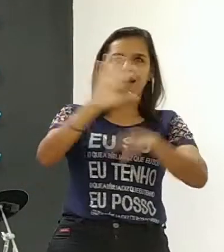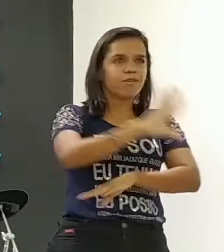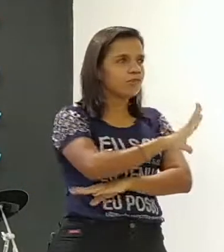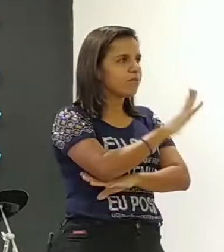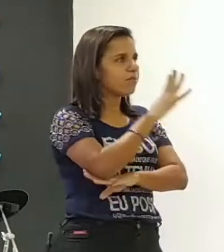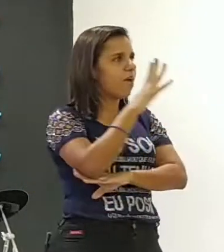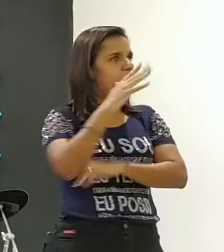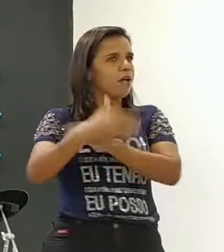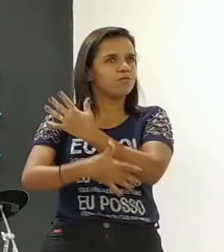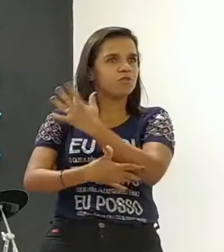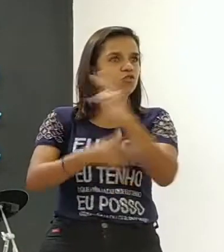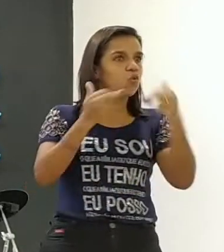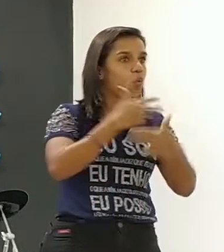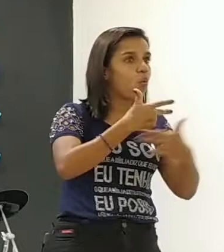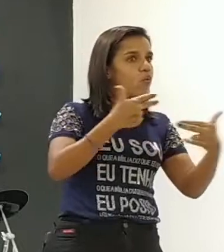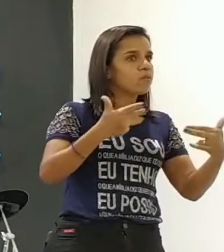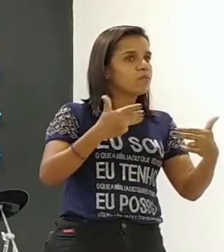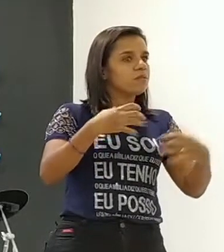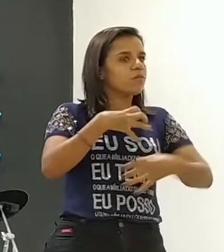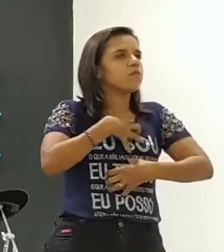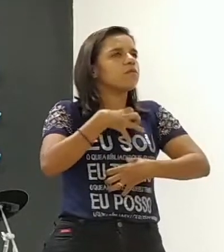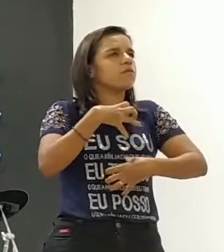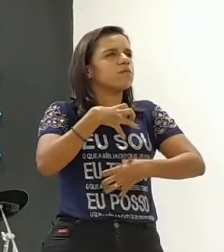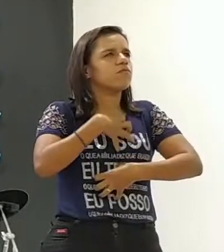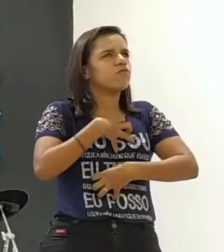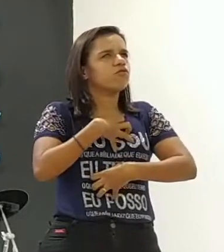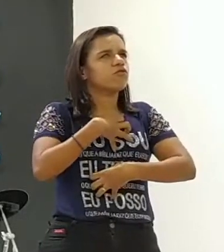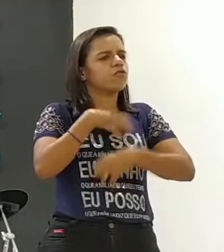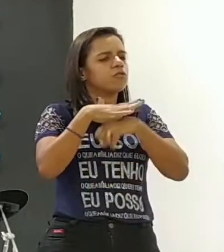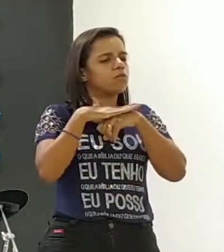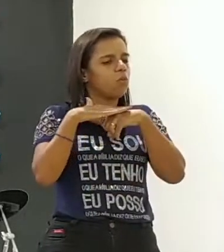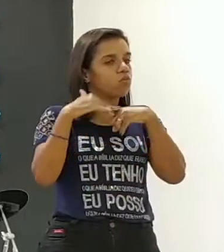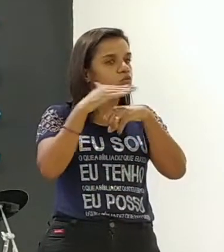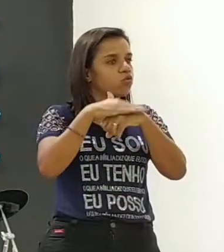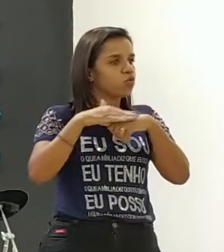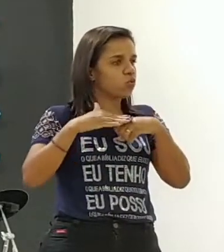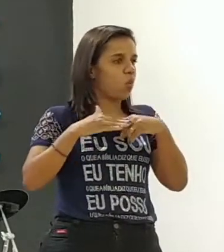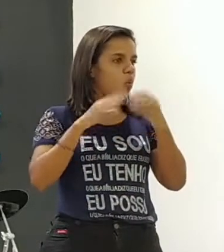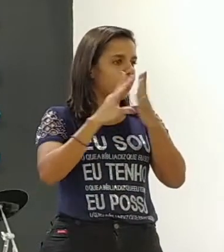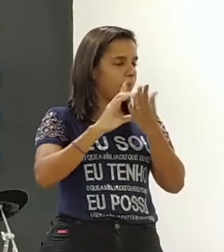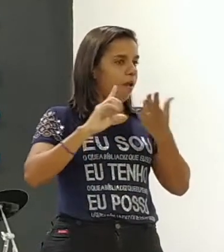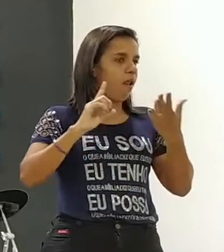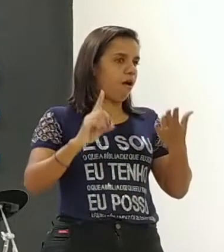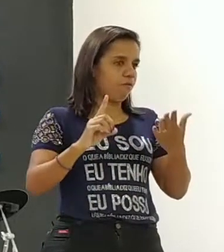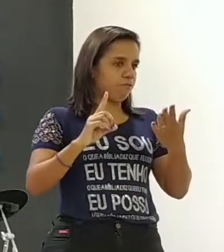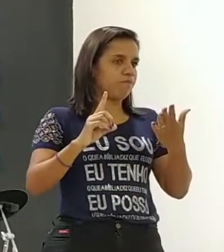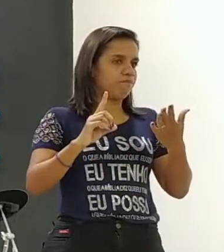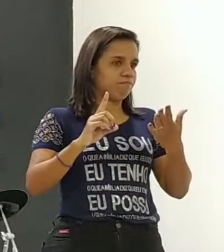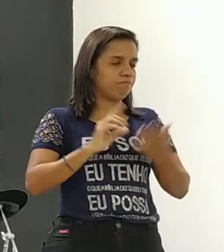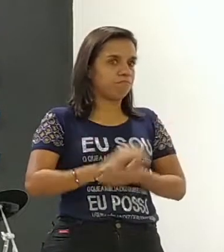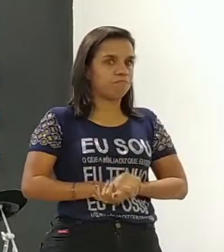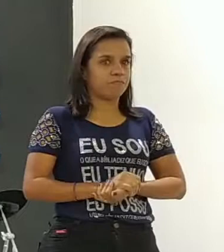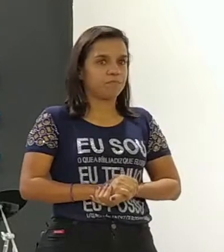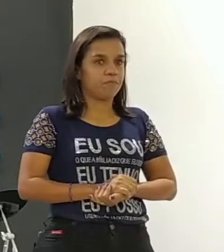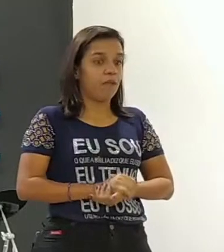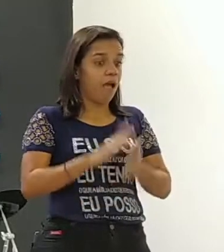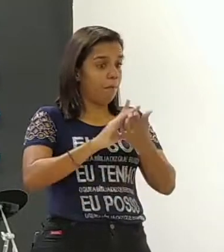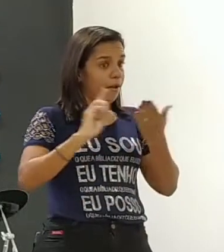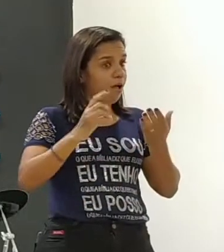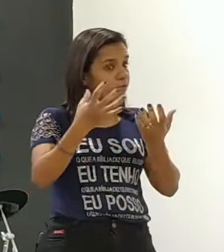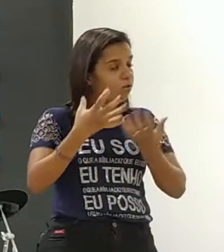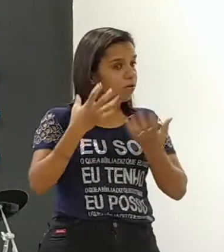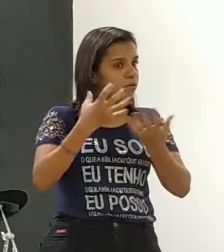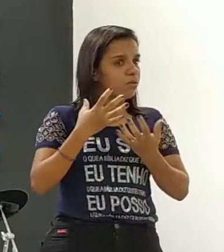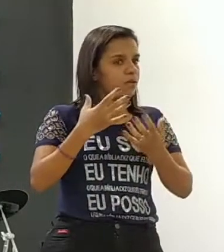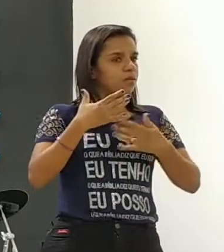E eu senti conforto naquela palavra. E Deus falou comigo: olha aí a palavra que você queria. Aí